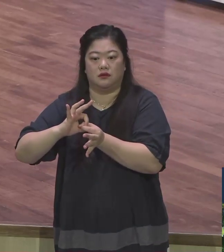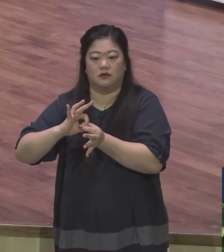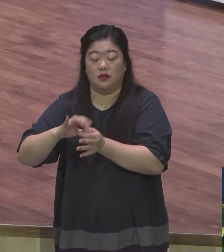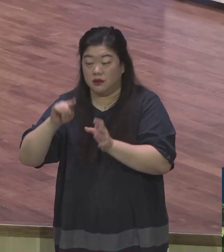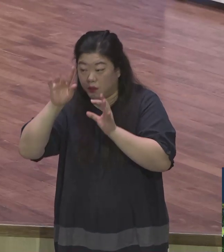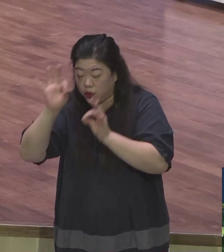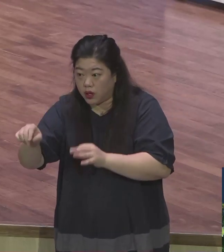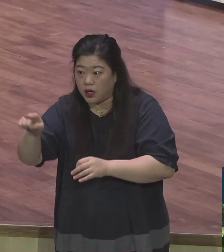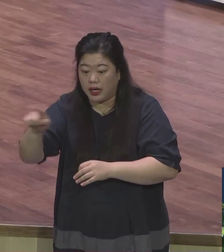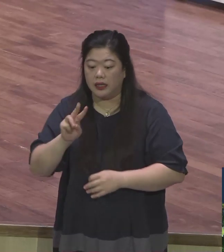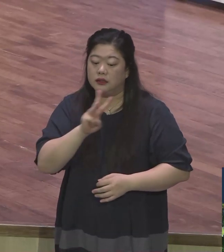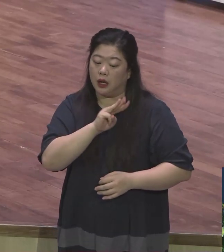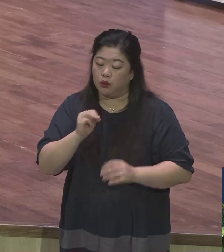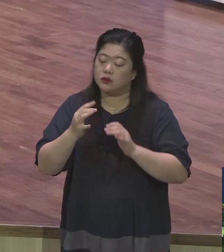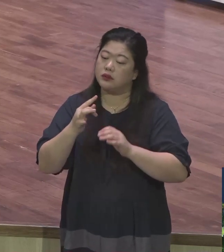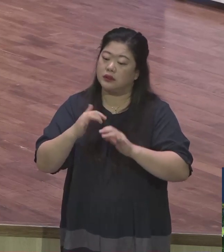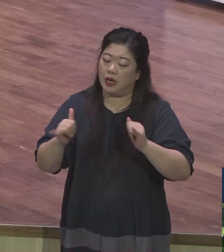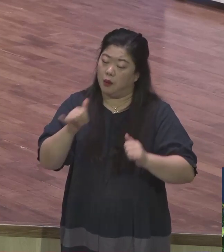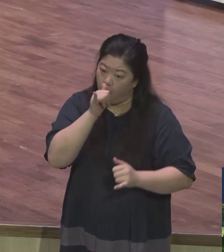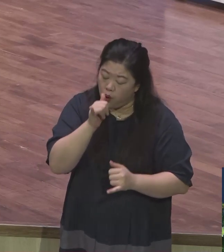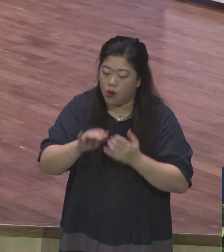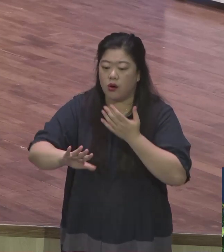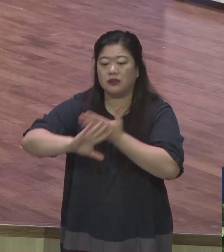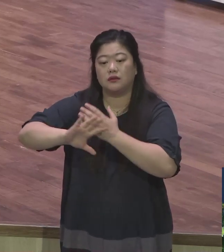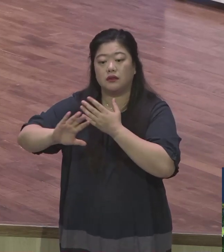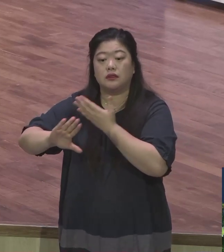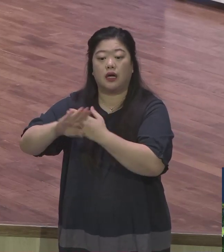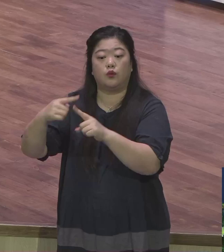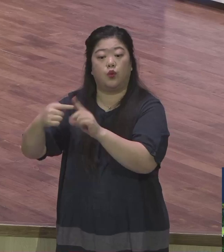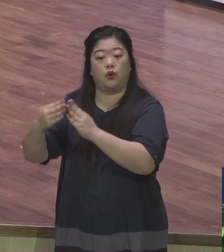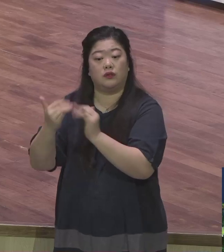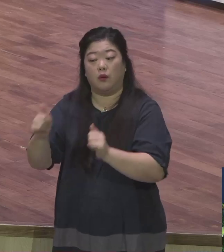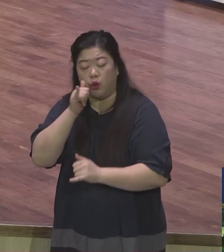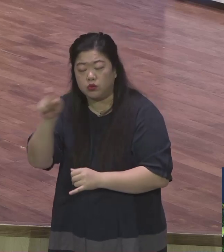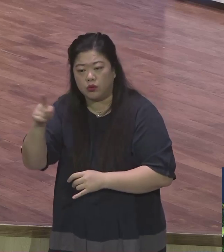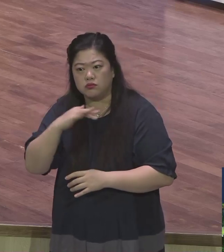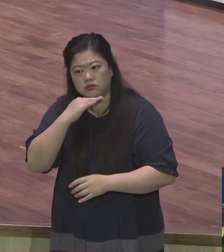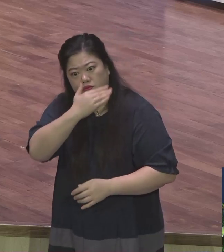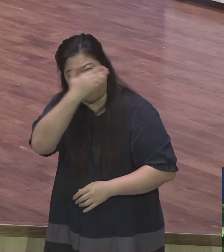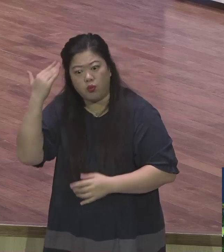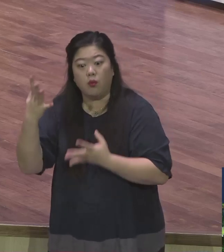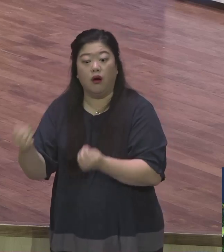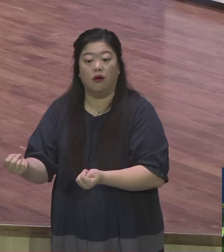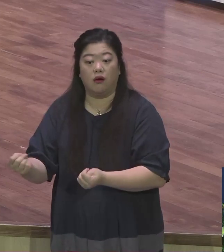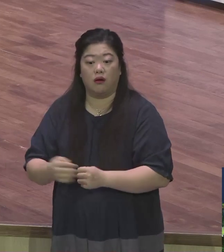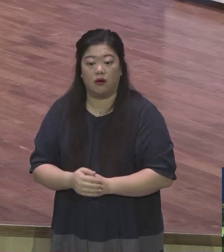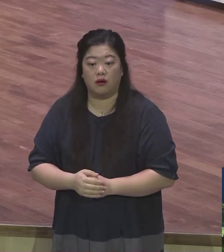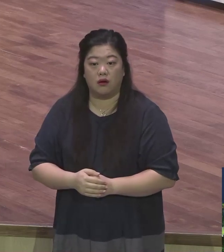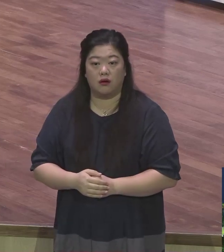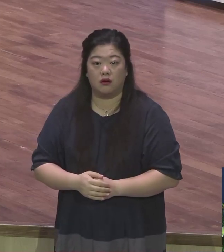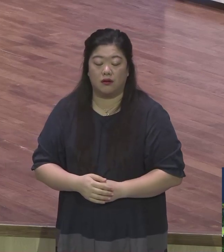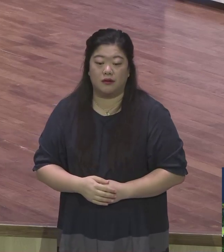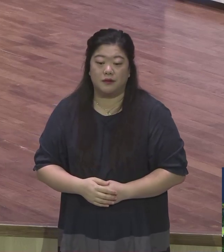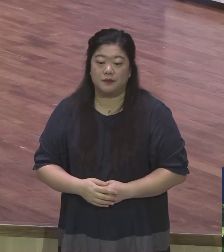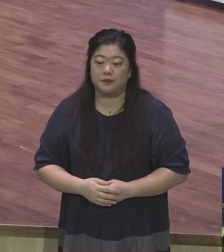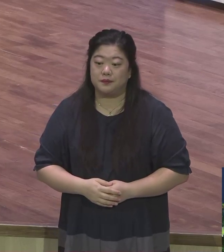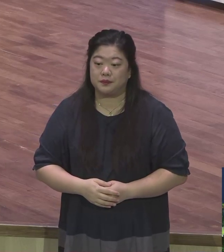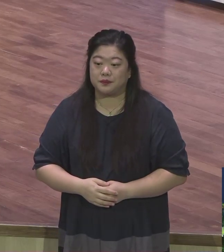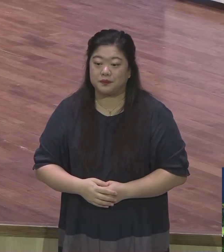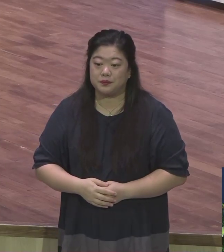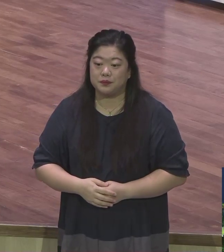전부 다른 교회 교회는. 청년들이야. 그거 신기하지. 우리 교회 신청은 안 한다. 그러니까